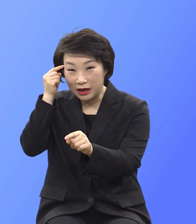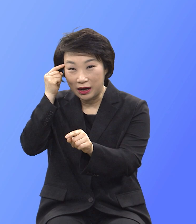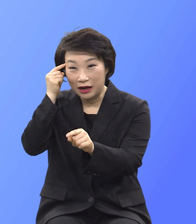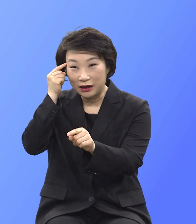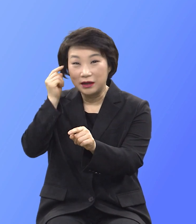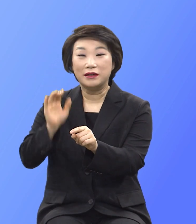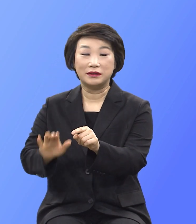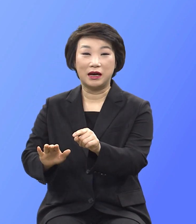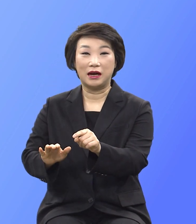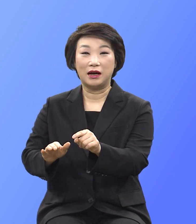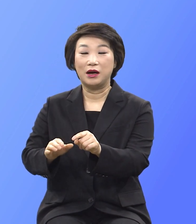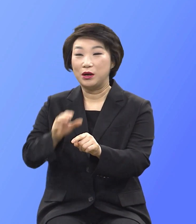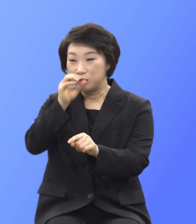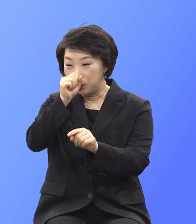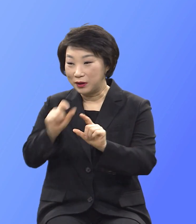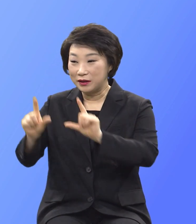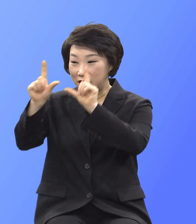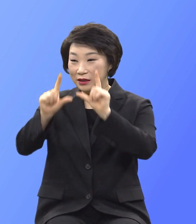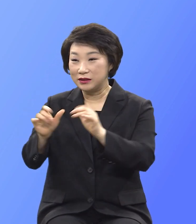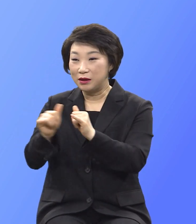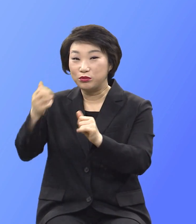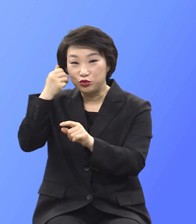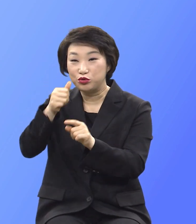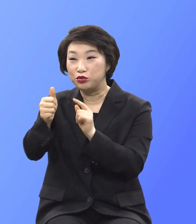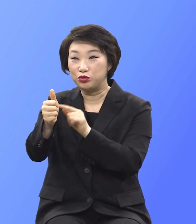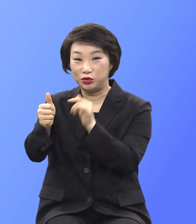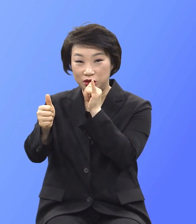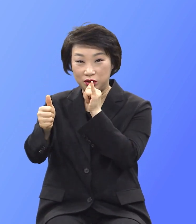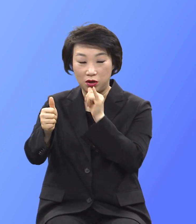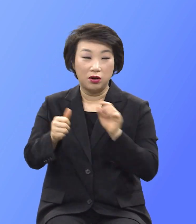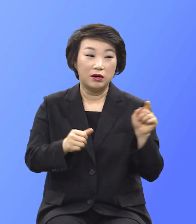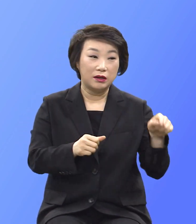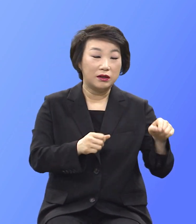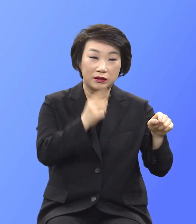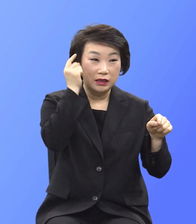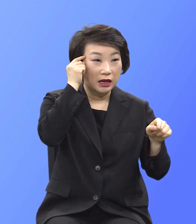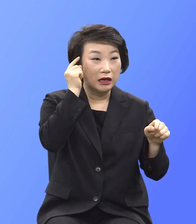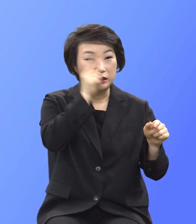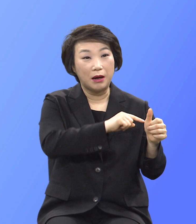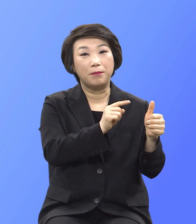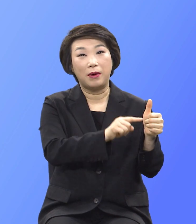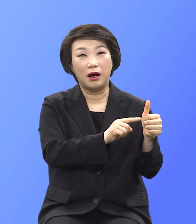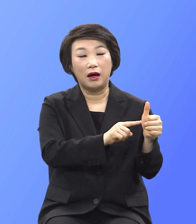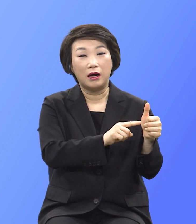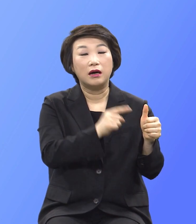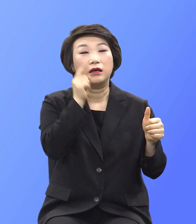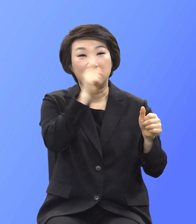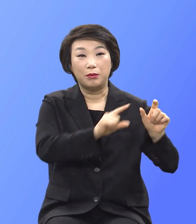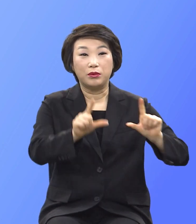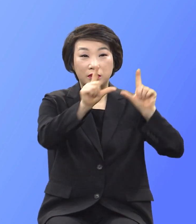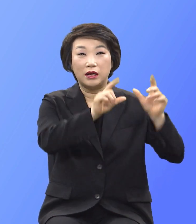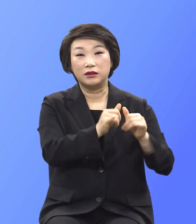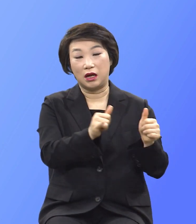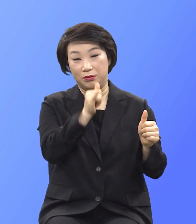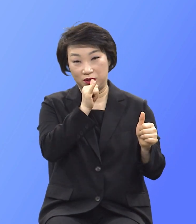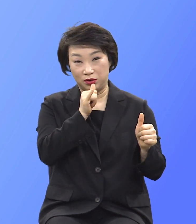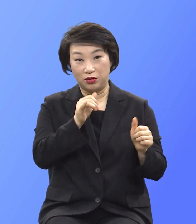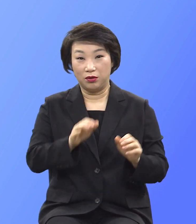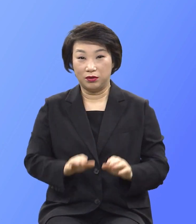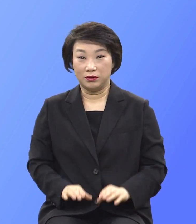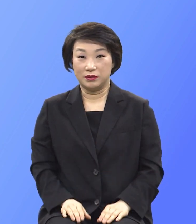생각으로 좋게 사는 사람도 있고 나쁜 생각으로 나쁘게 사는 사람들이